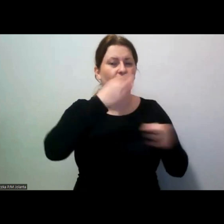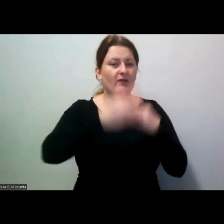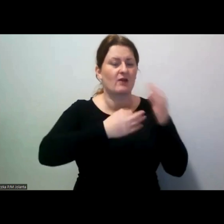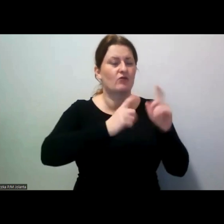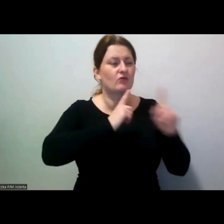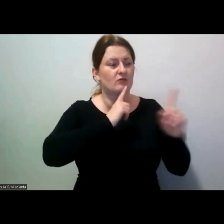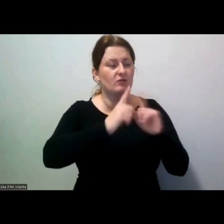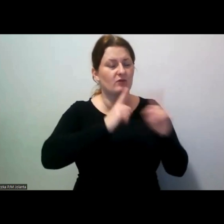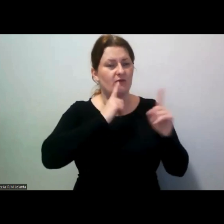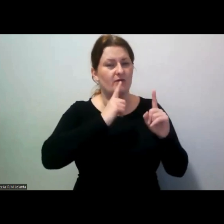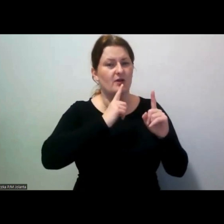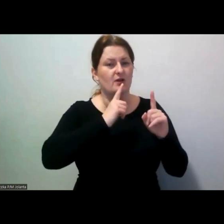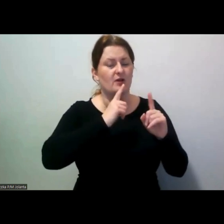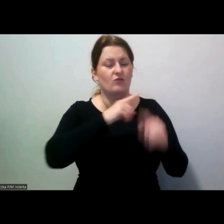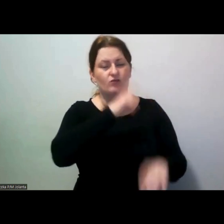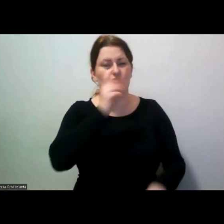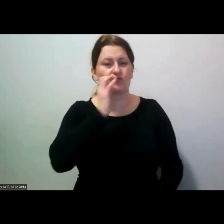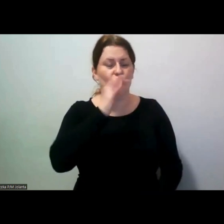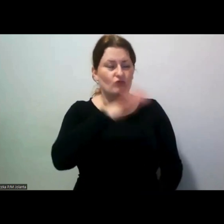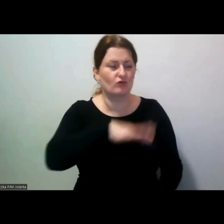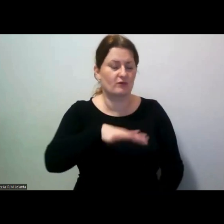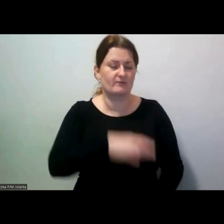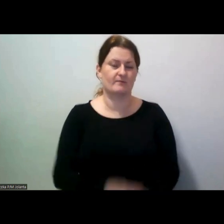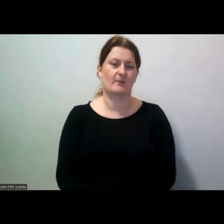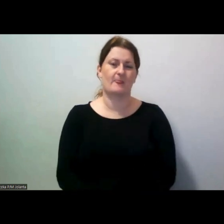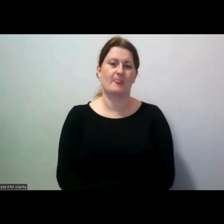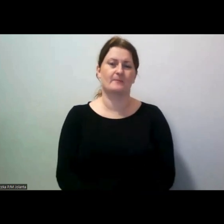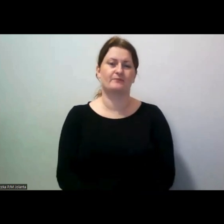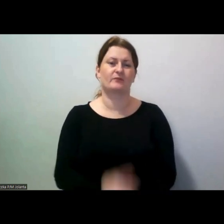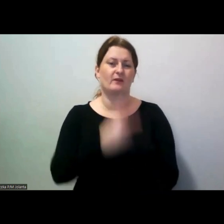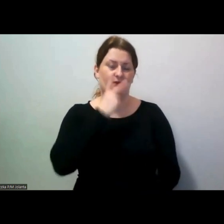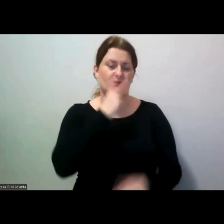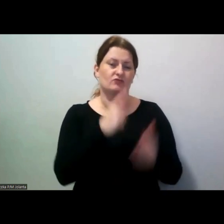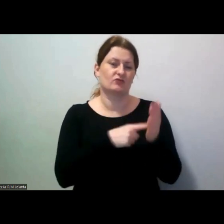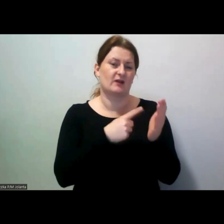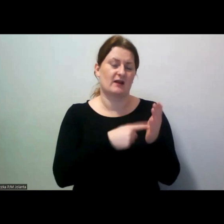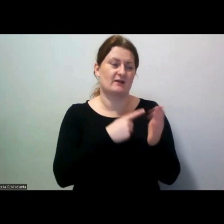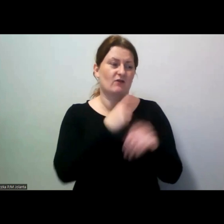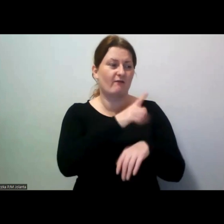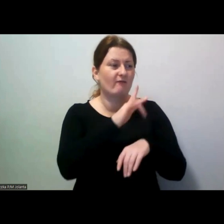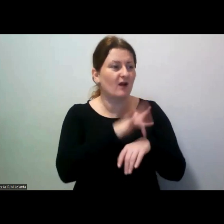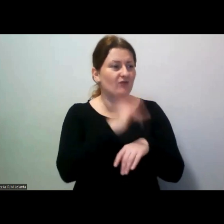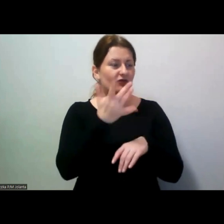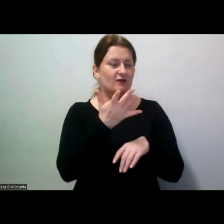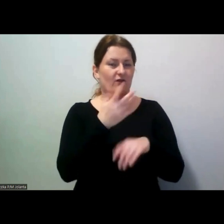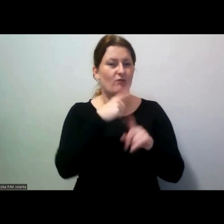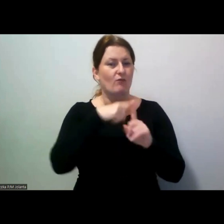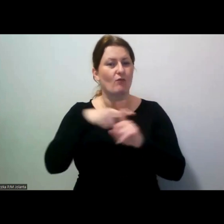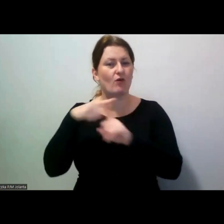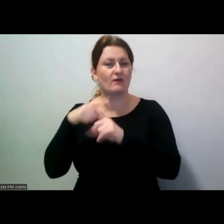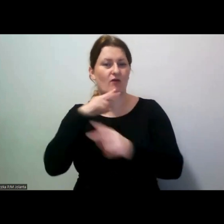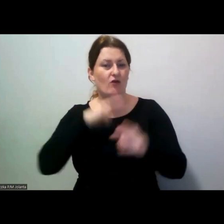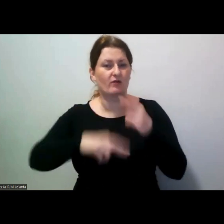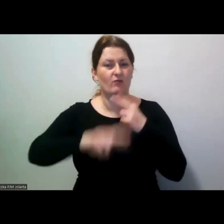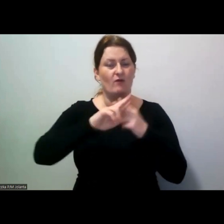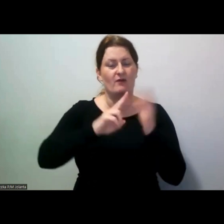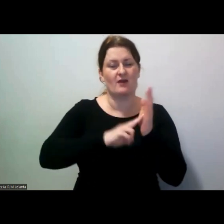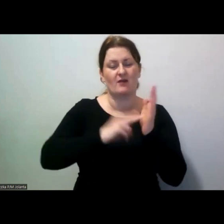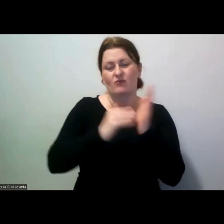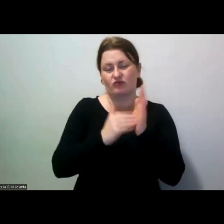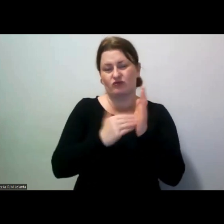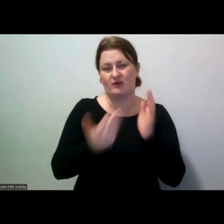rozmawiając właśnie z tymi młodymi ludźmi i widząc bardzo często ich wrażliwość i taką pozytywną odpowiedź na te potrzeby,